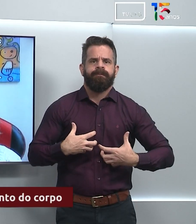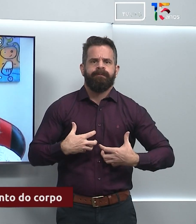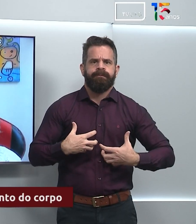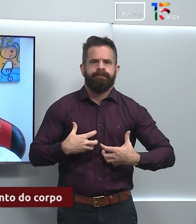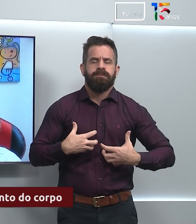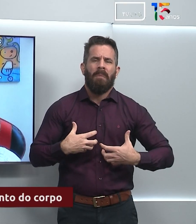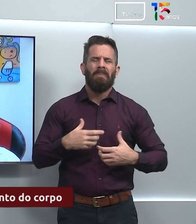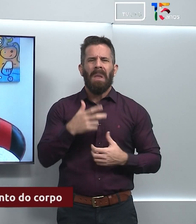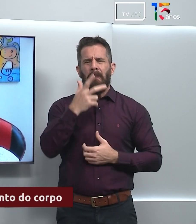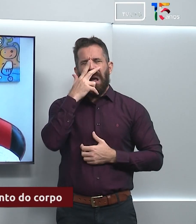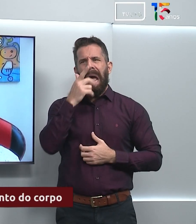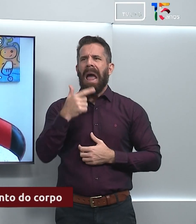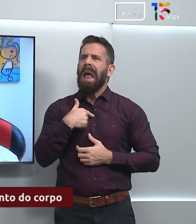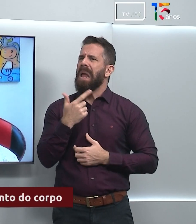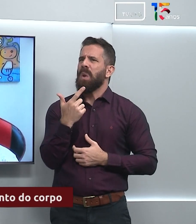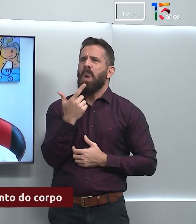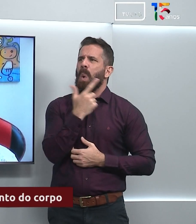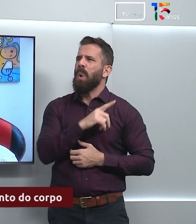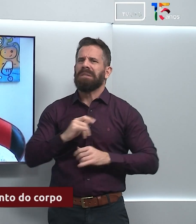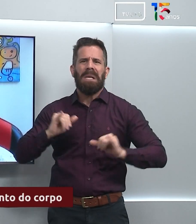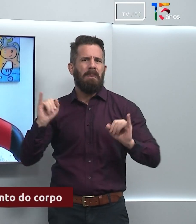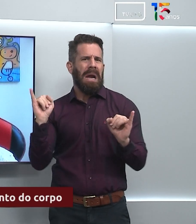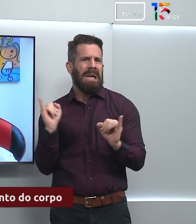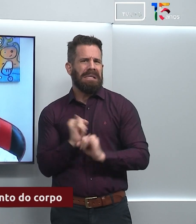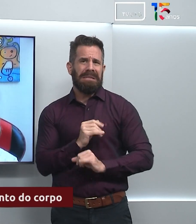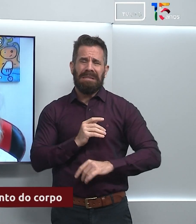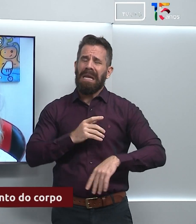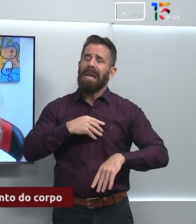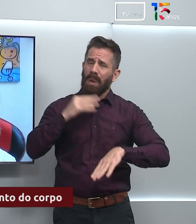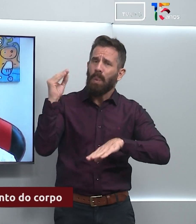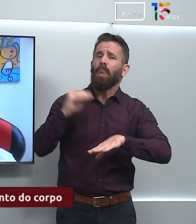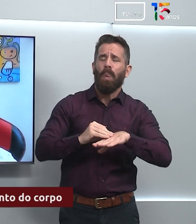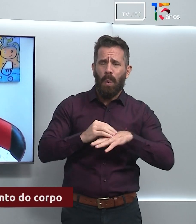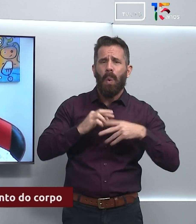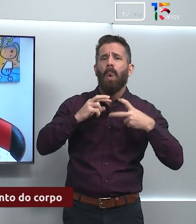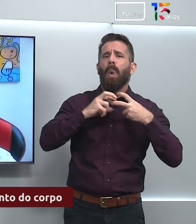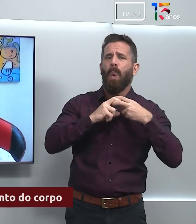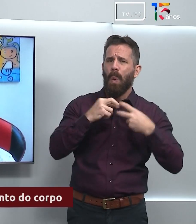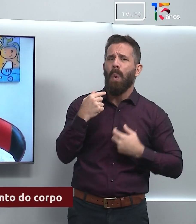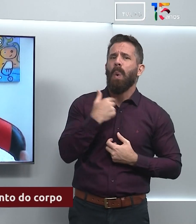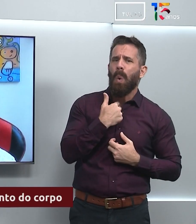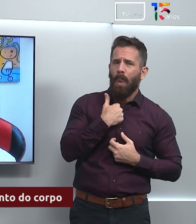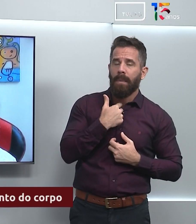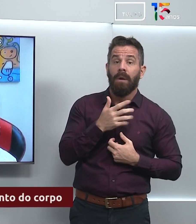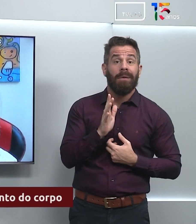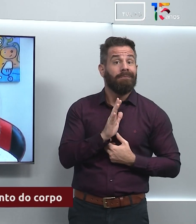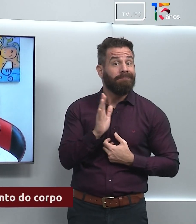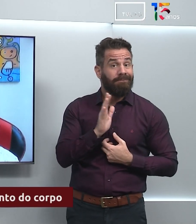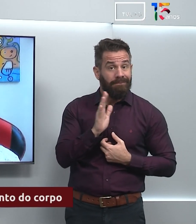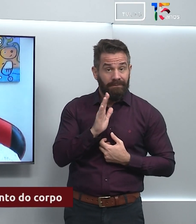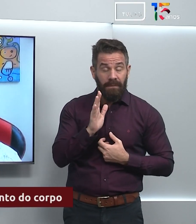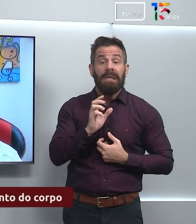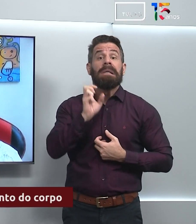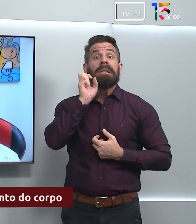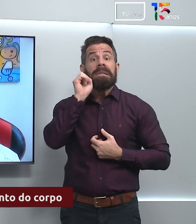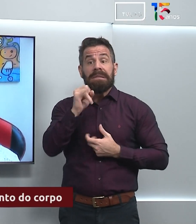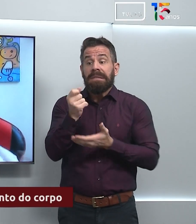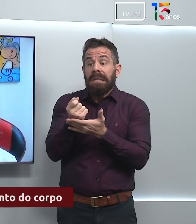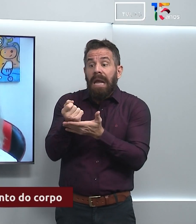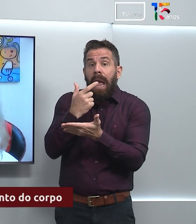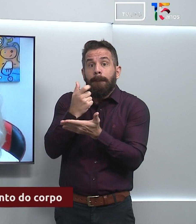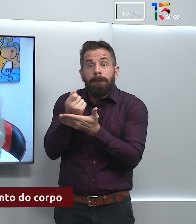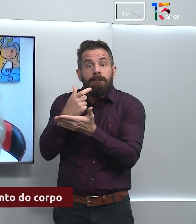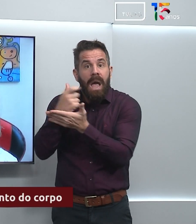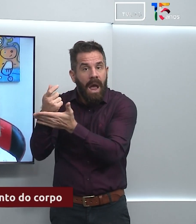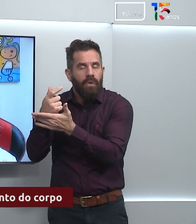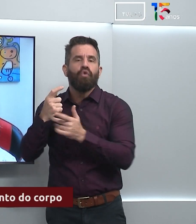emagreço por causa da minha tireoide, não é verdade. É só você tomar o remédio, você fica com o seu metabolismo normal. Mas, hoje em